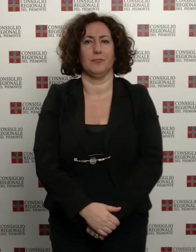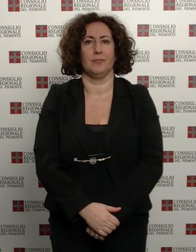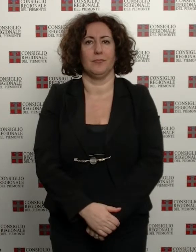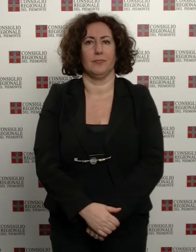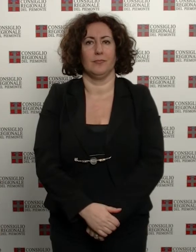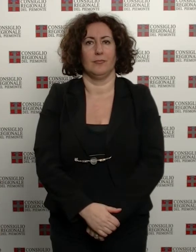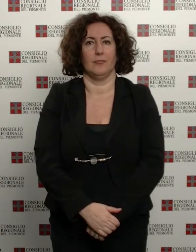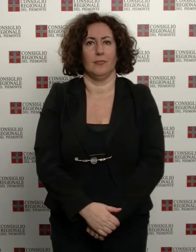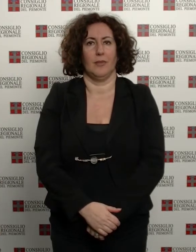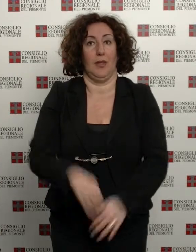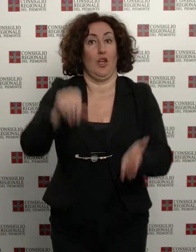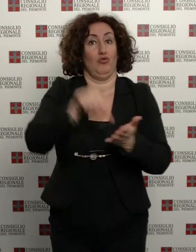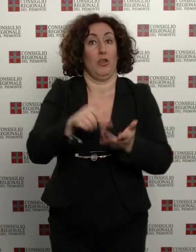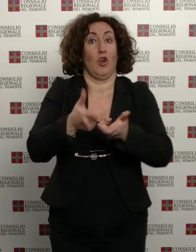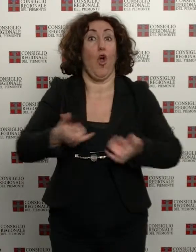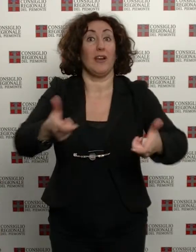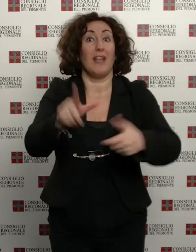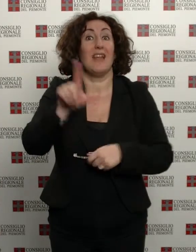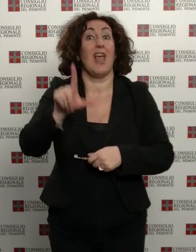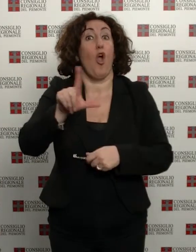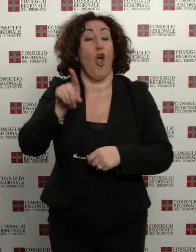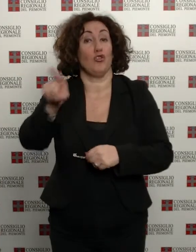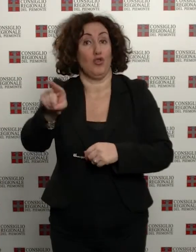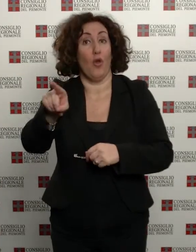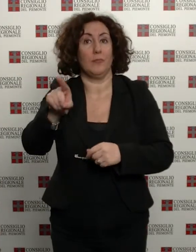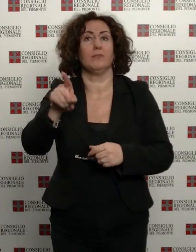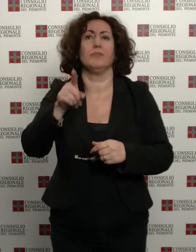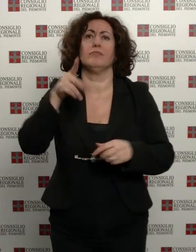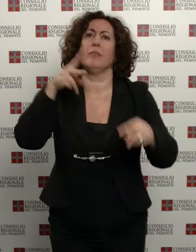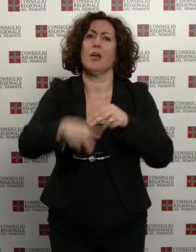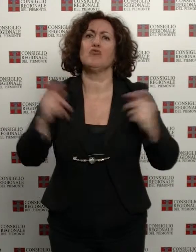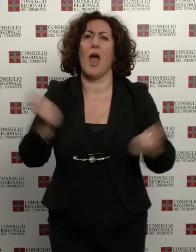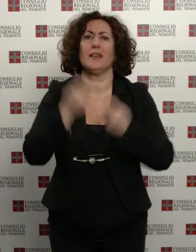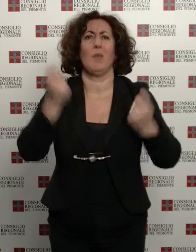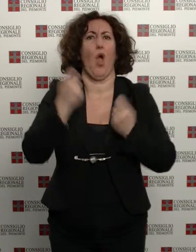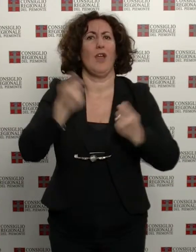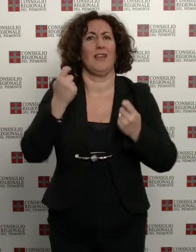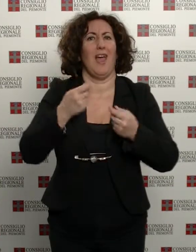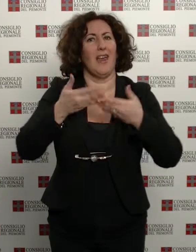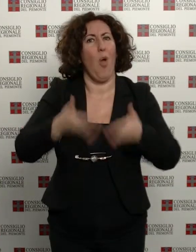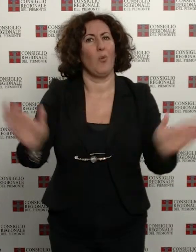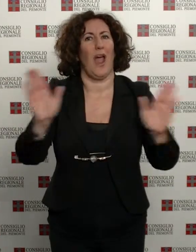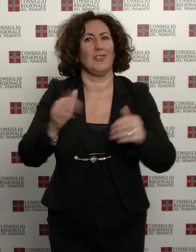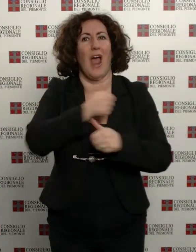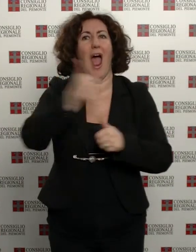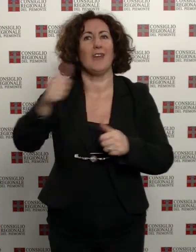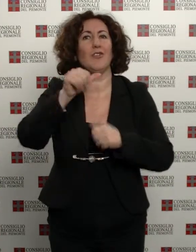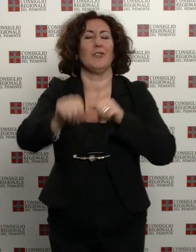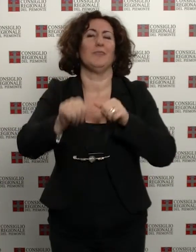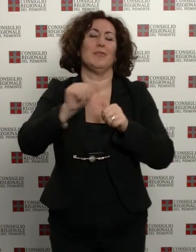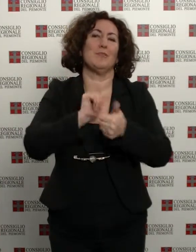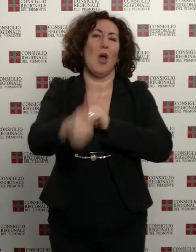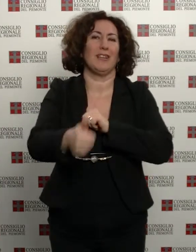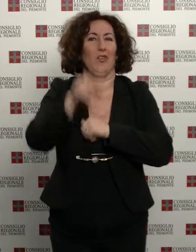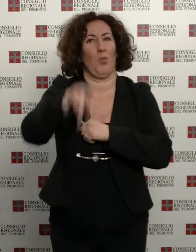si è tenuta al centro congressi del Lingotto la cerimonia di inaugurazione dell'anno sportivo piemontese 2015 l'evento caratterizzato dalla